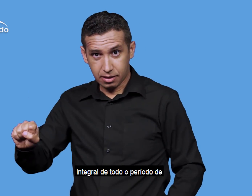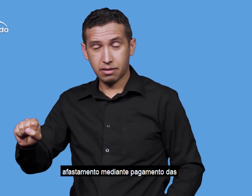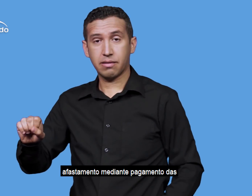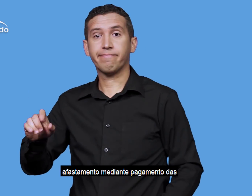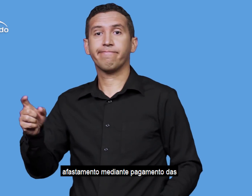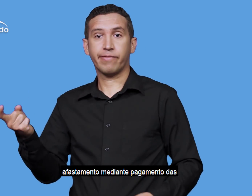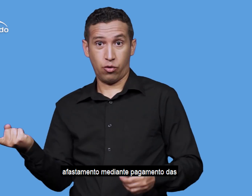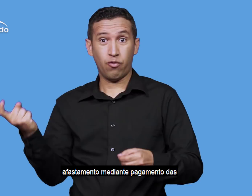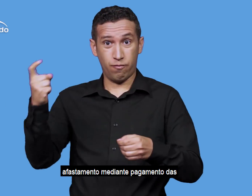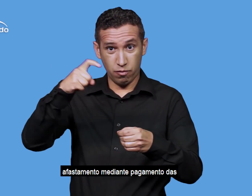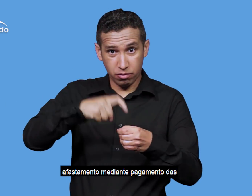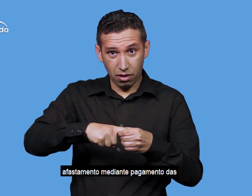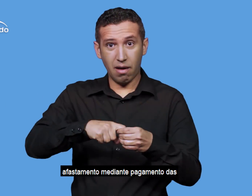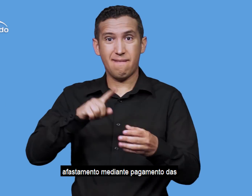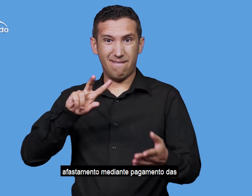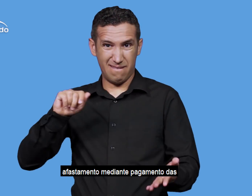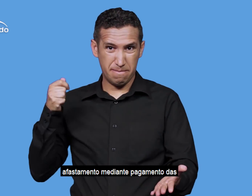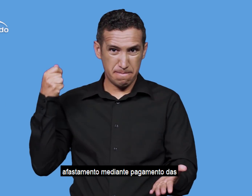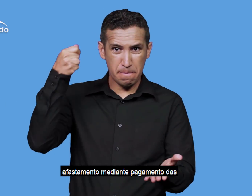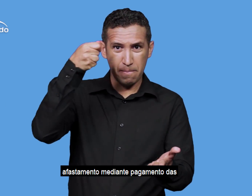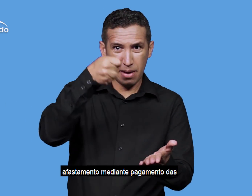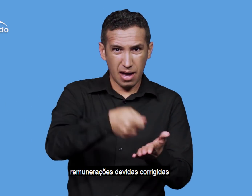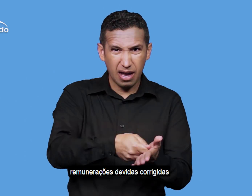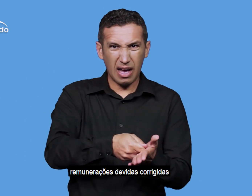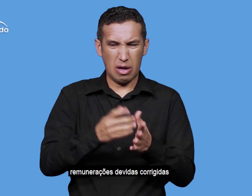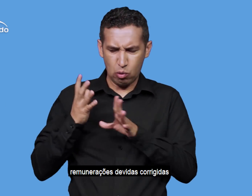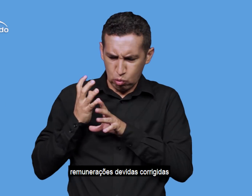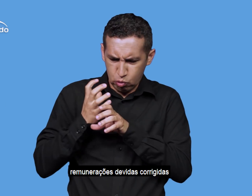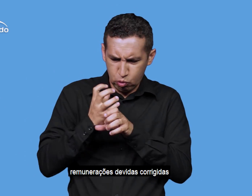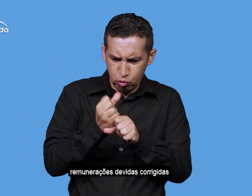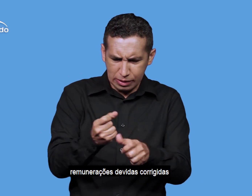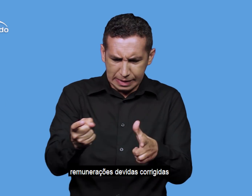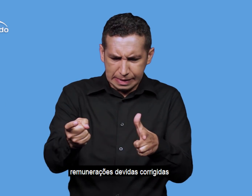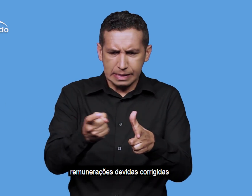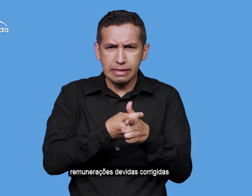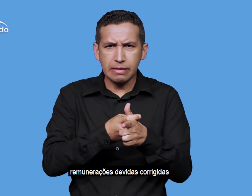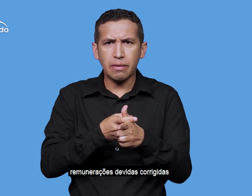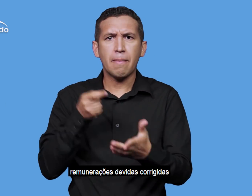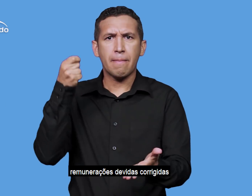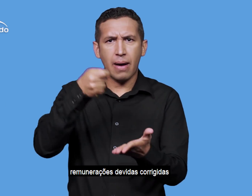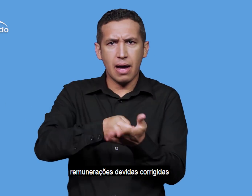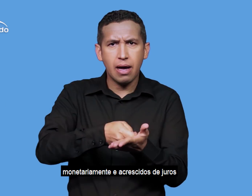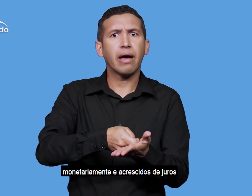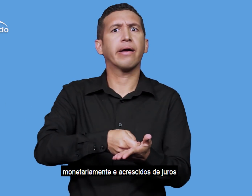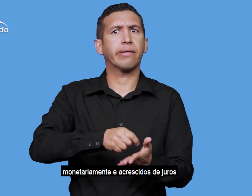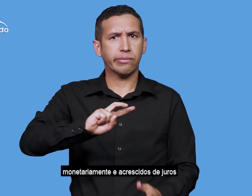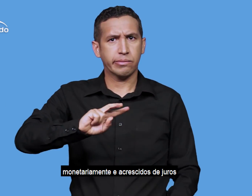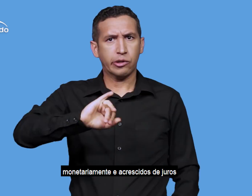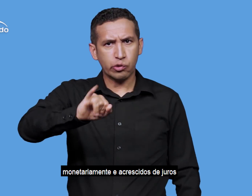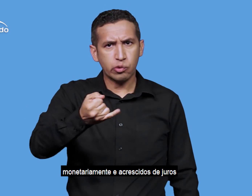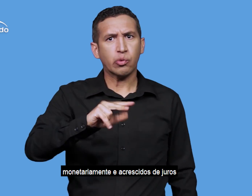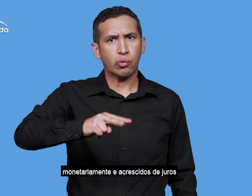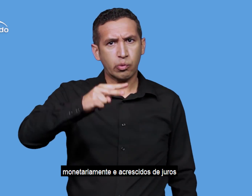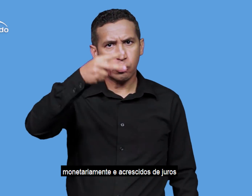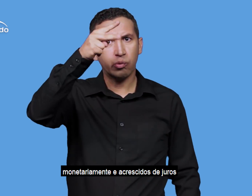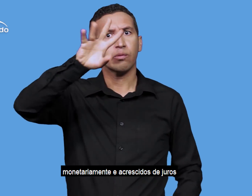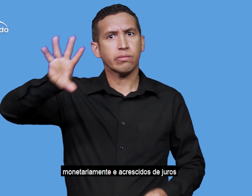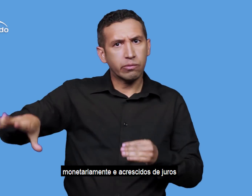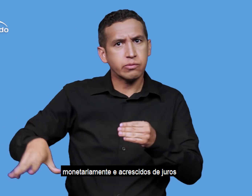de afastamento mediante pagamento das remunerações devidas corrigidas monetariamente e acrescidos de